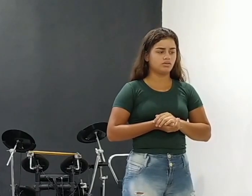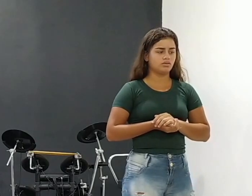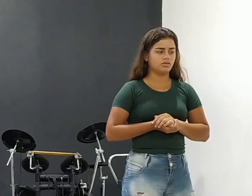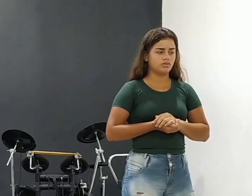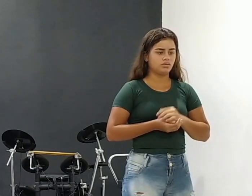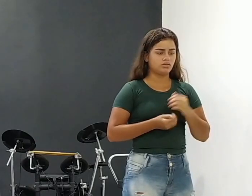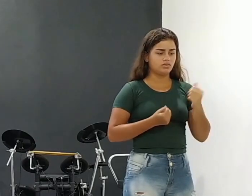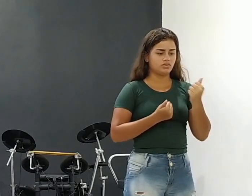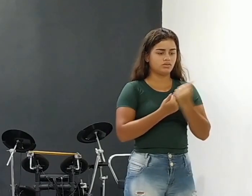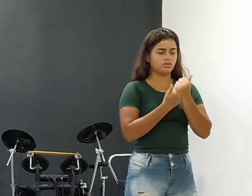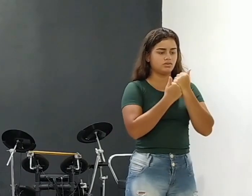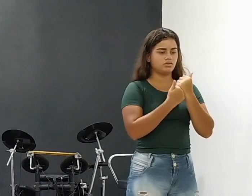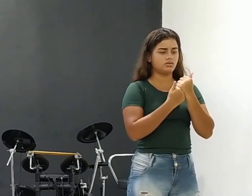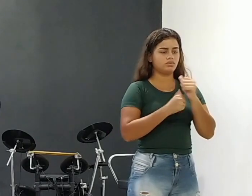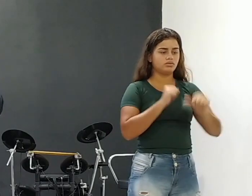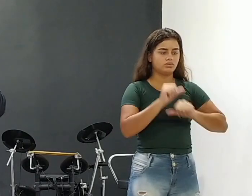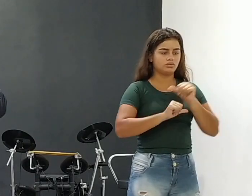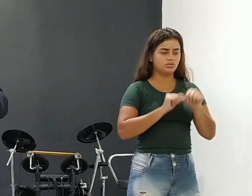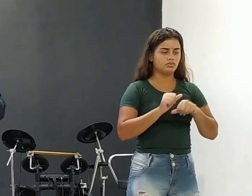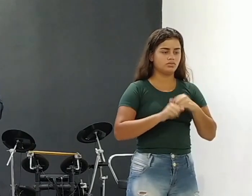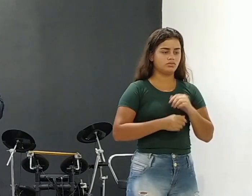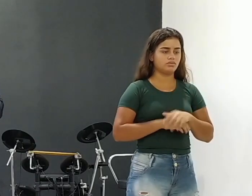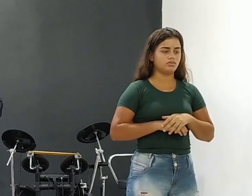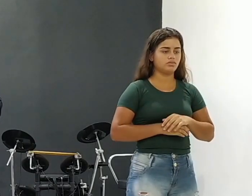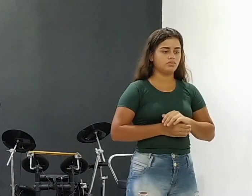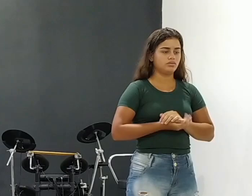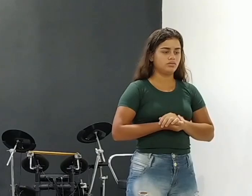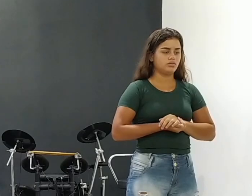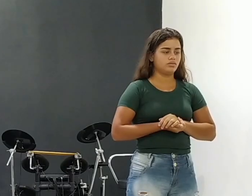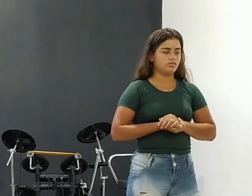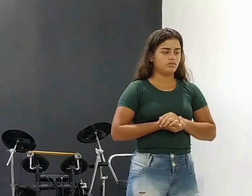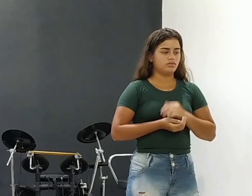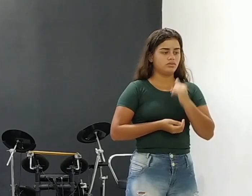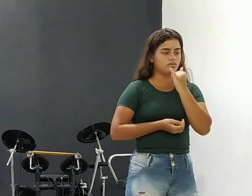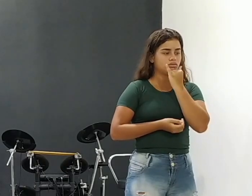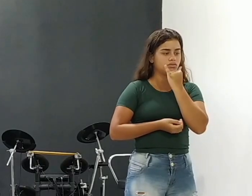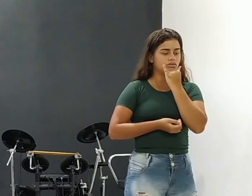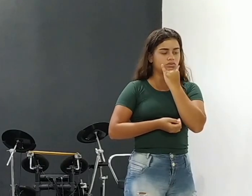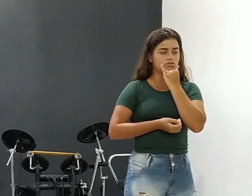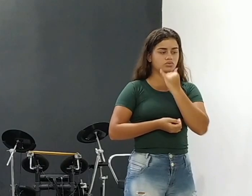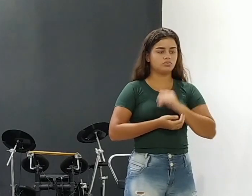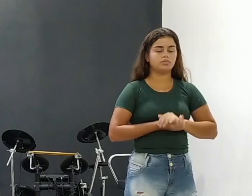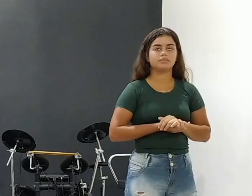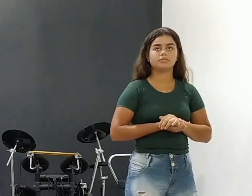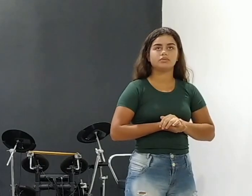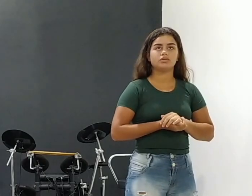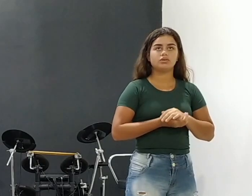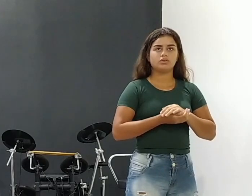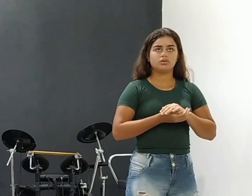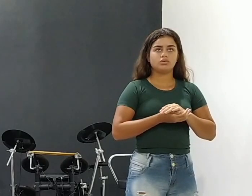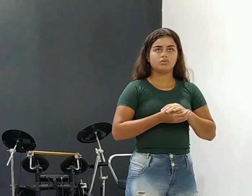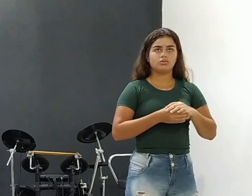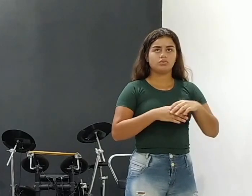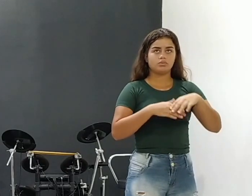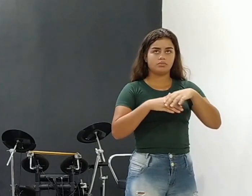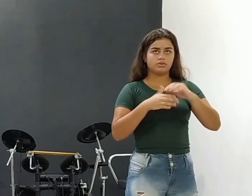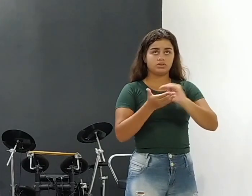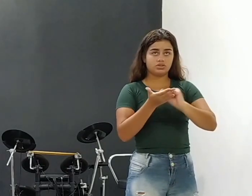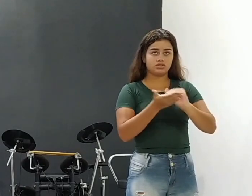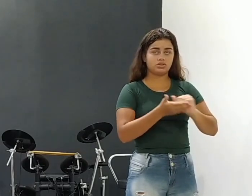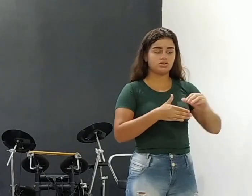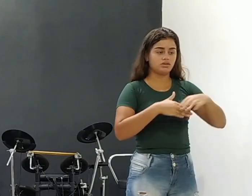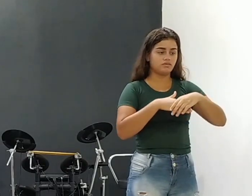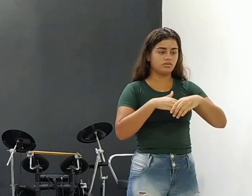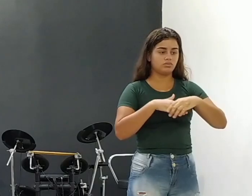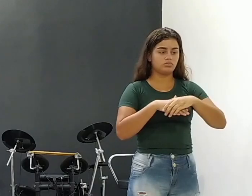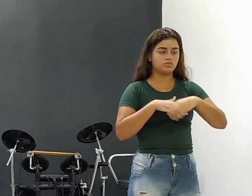troca, para confirmar todo o negócio. O homem descalçava o sapato e o dava